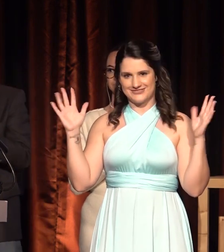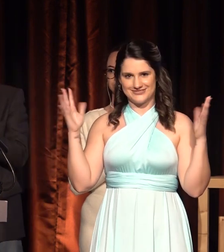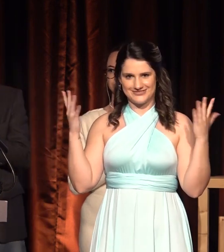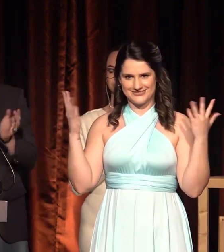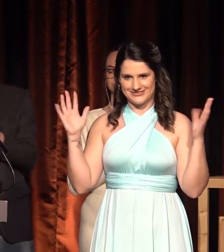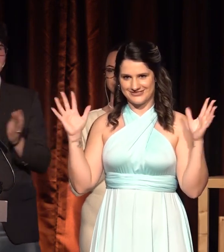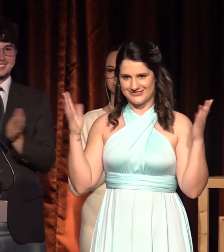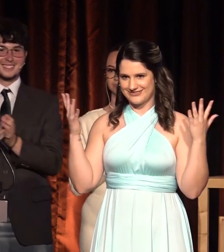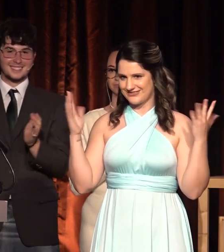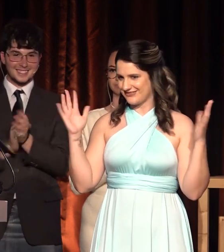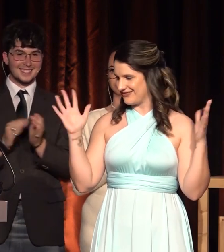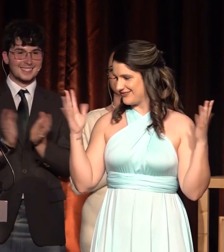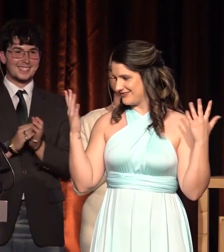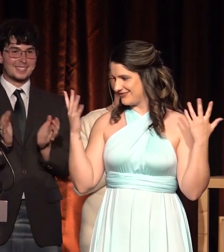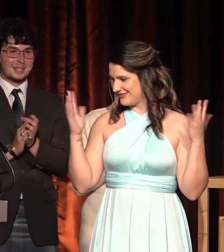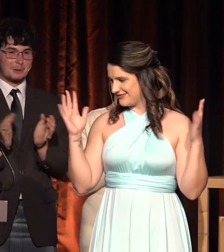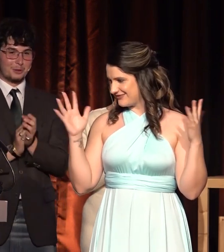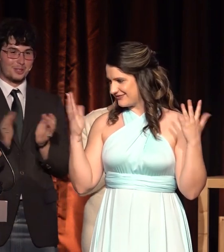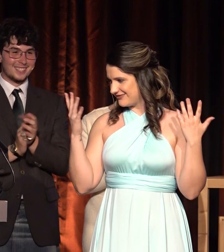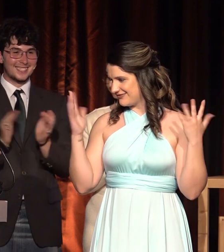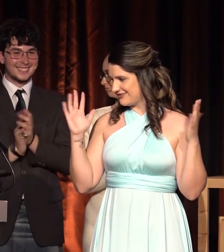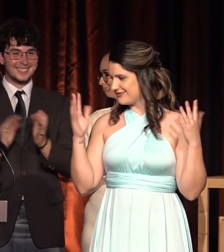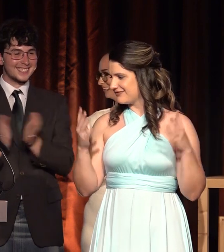I també per a tots aquests professionals.